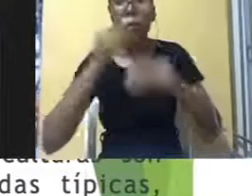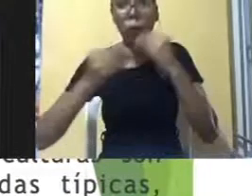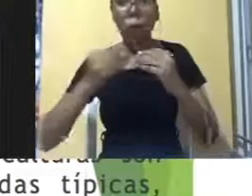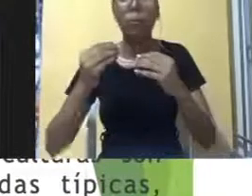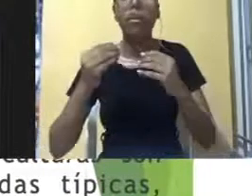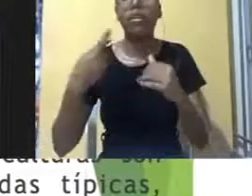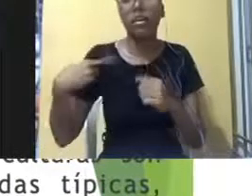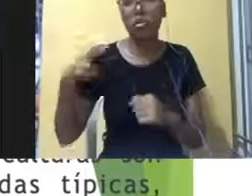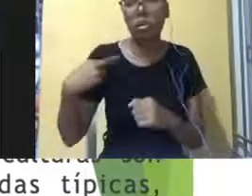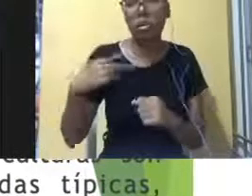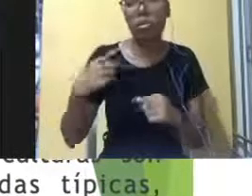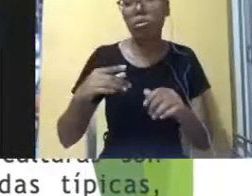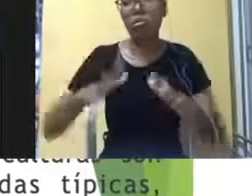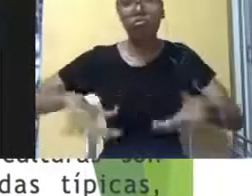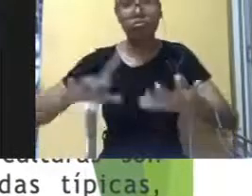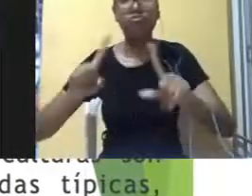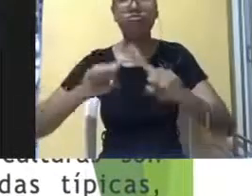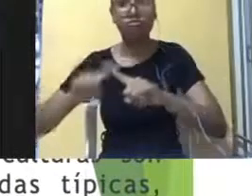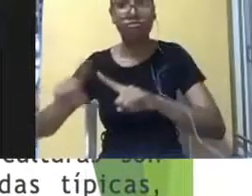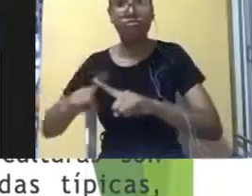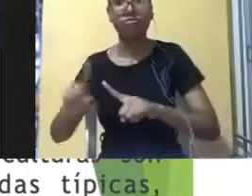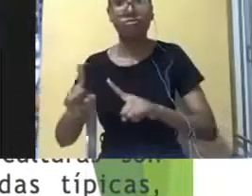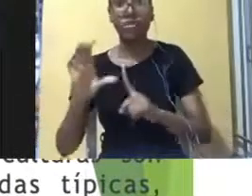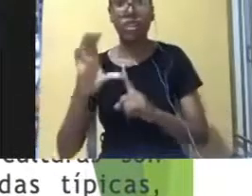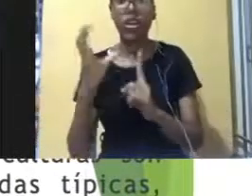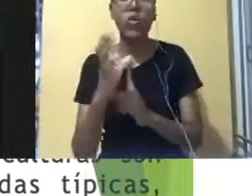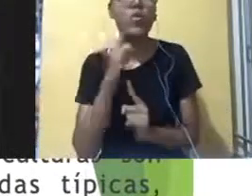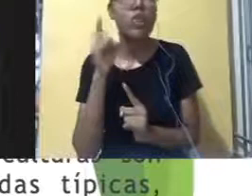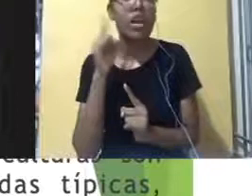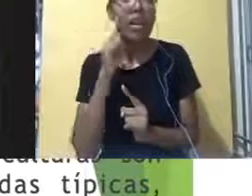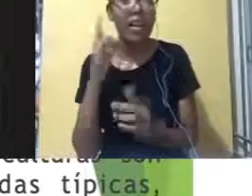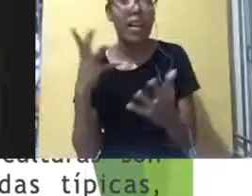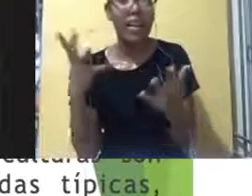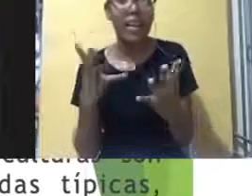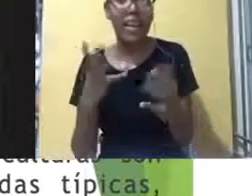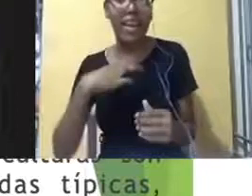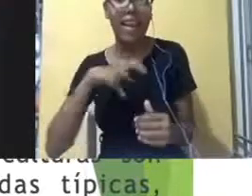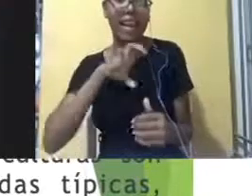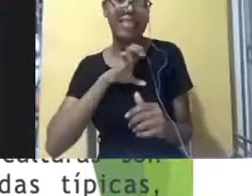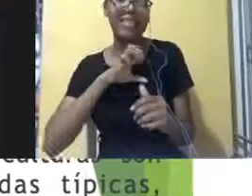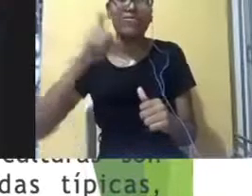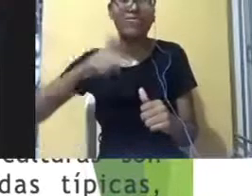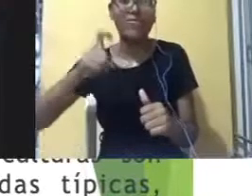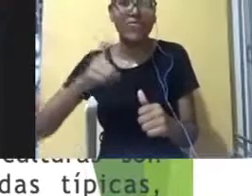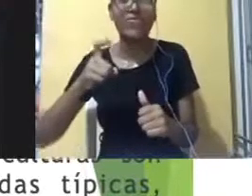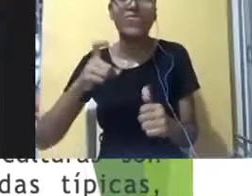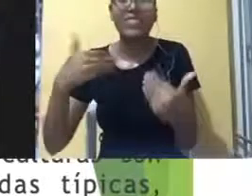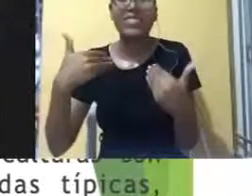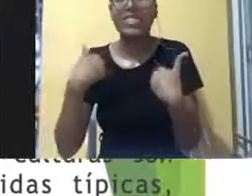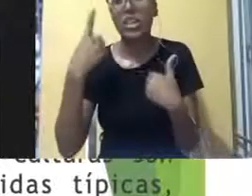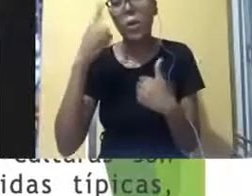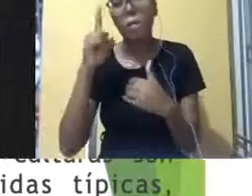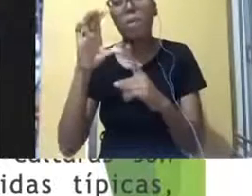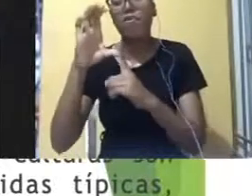territorio, etc., la cultura sorda recauda las características necesarias para ser considerada una cultura por ser